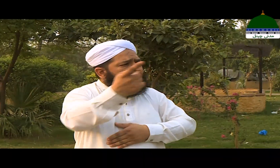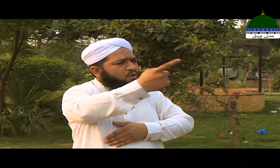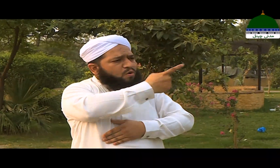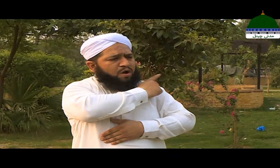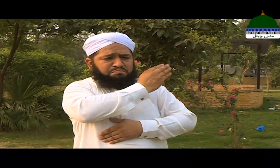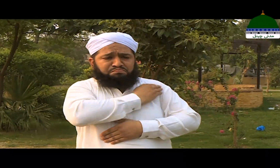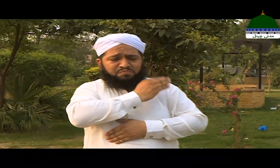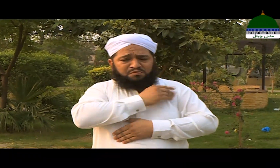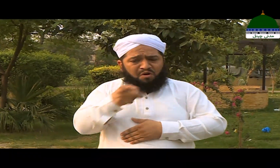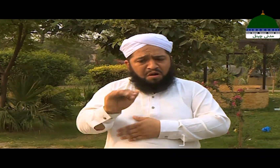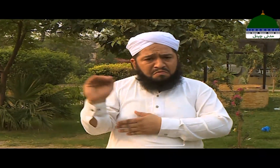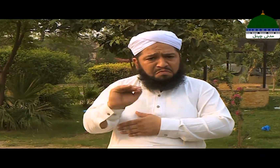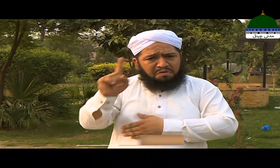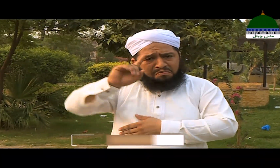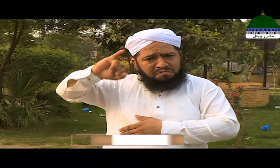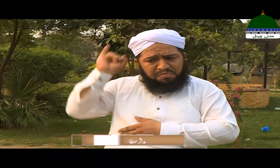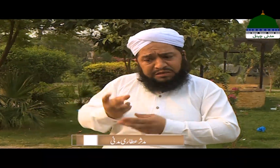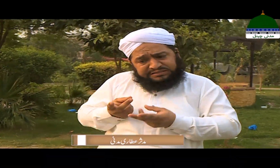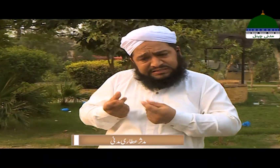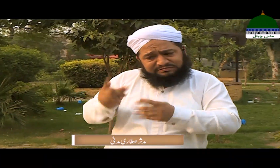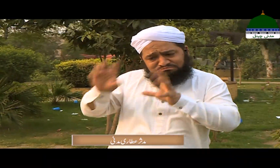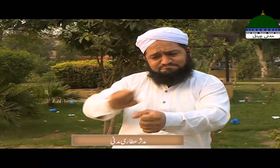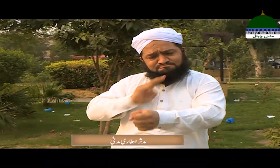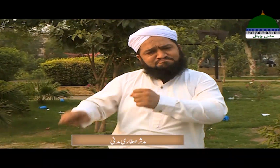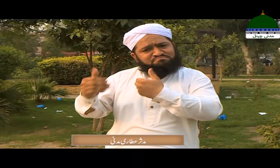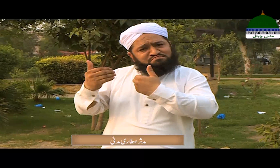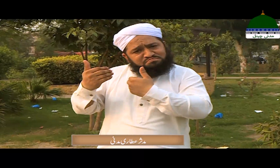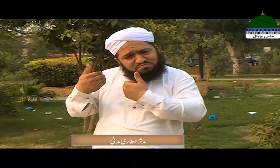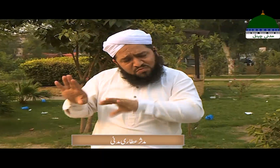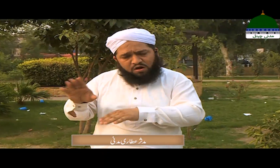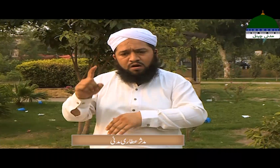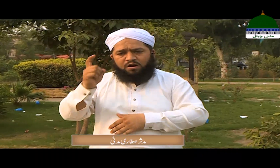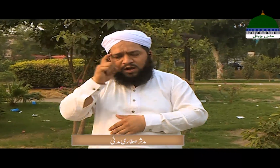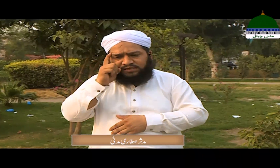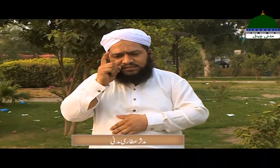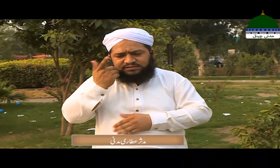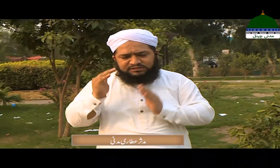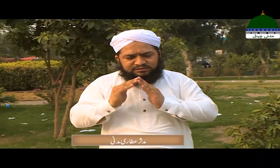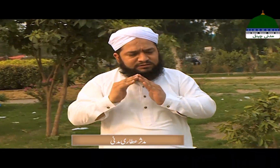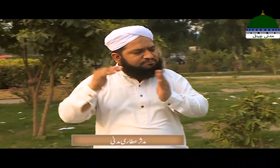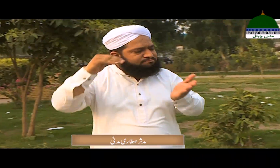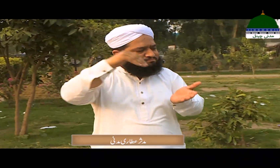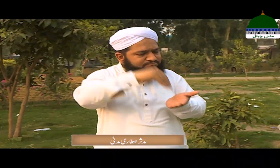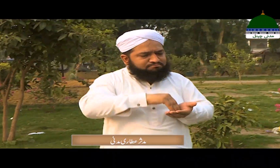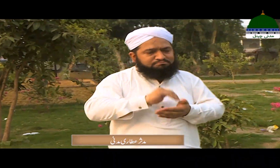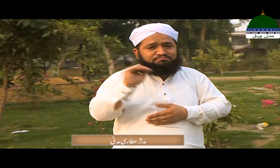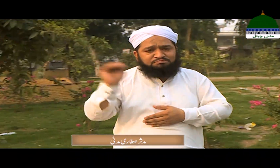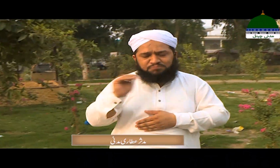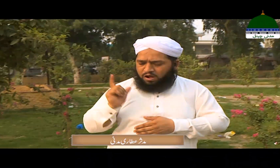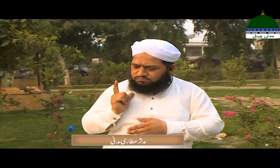یہی مشورہ دیا کہ اس موذی سانپ کو جلد از جلد قتل کر دے۔ چنانچہ وہ شخص اپنے گھر آیا اور سانپ کی گھات میں